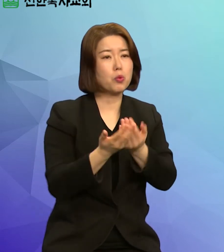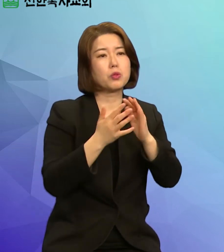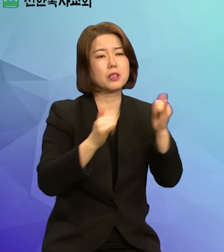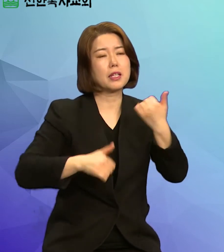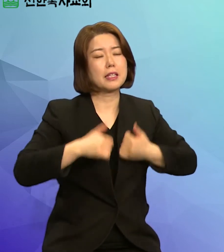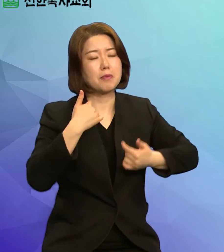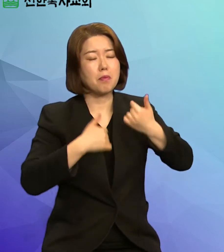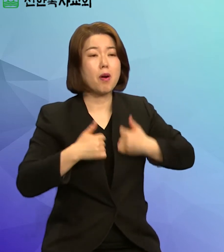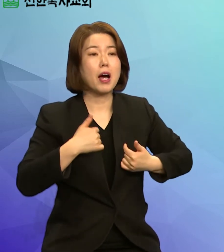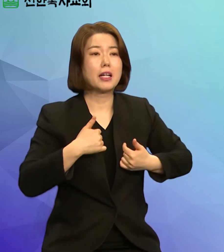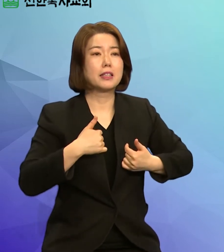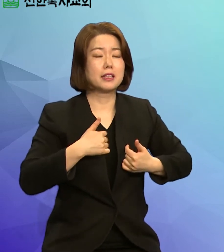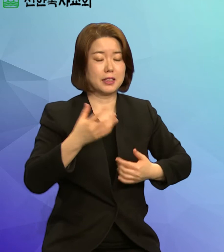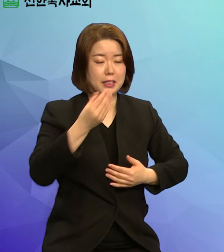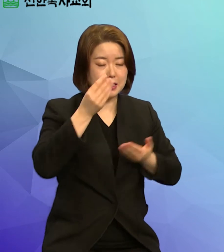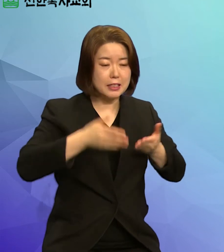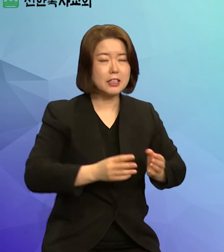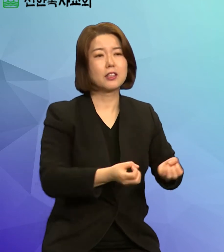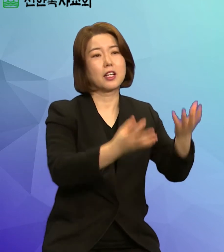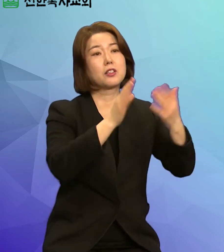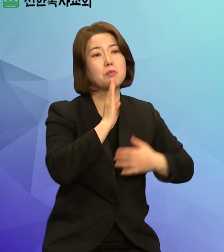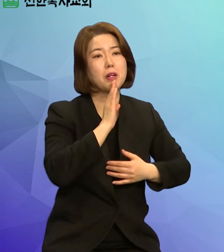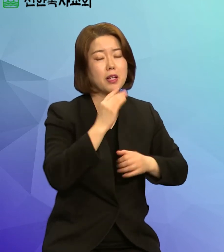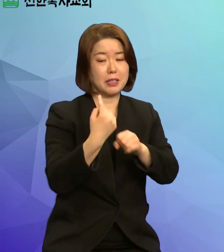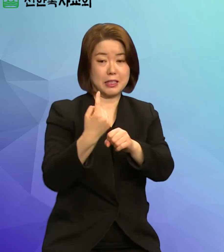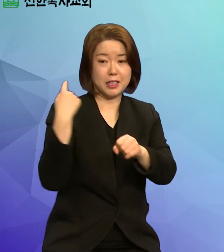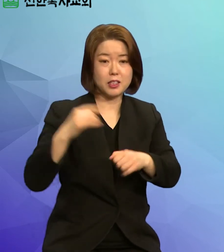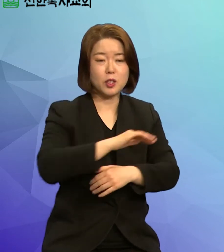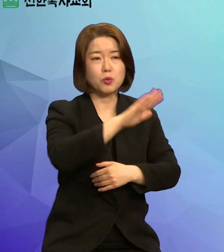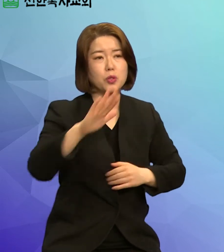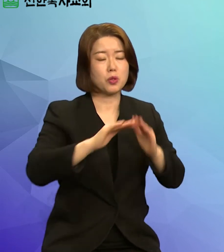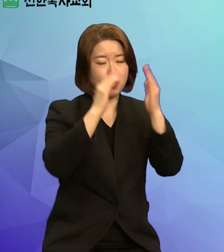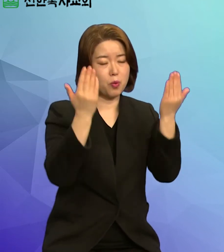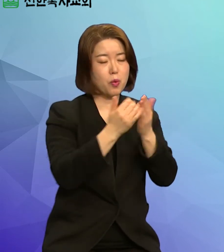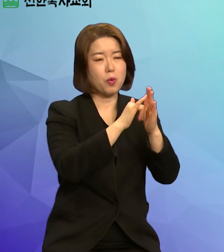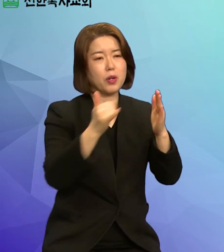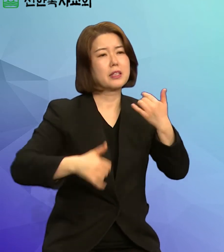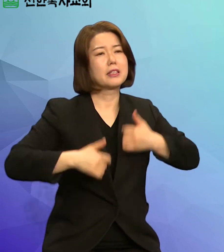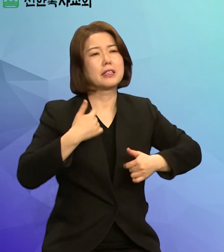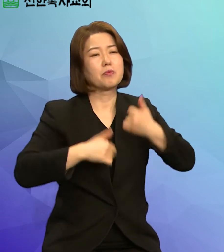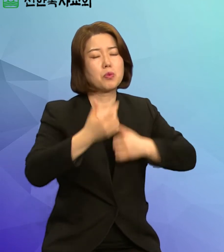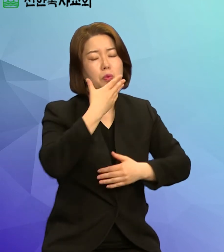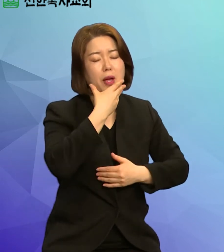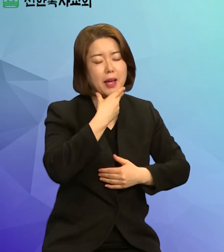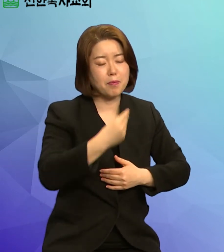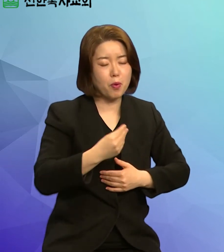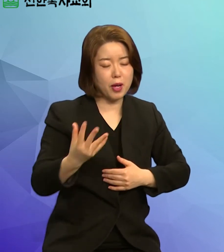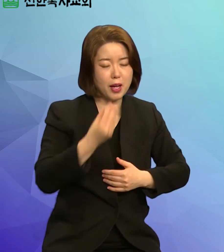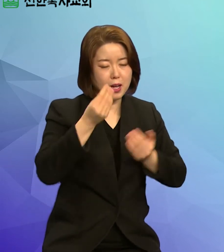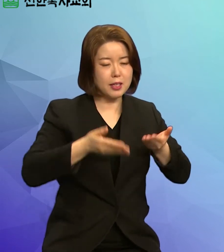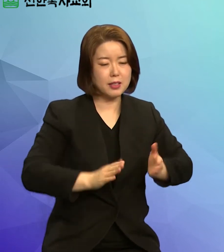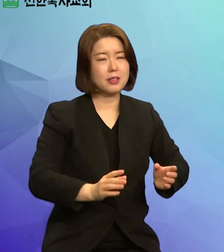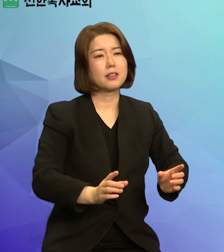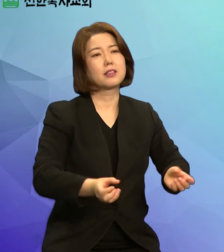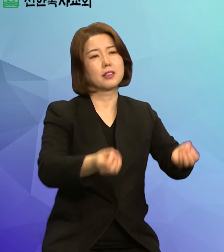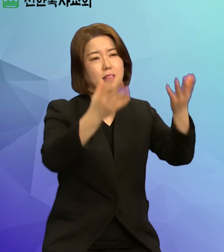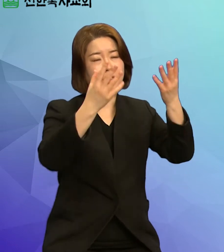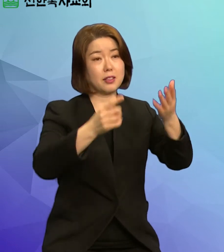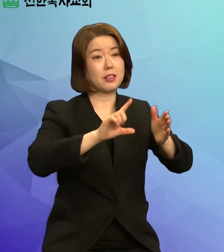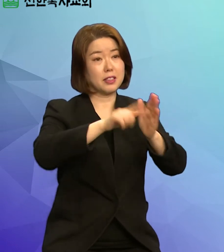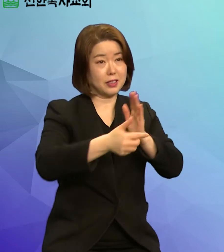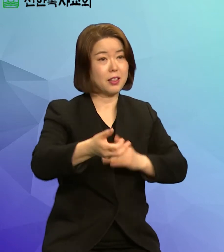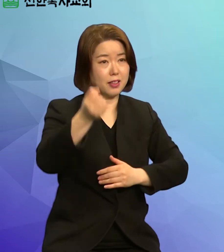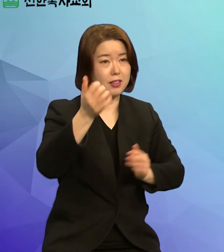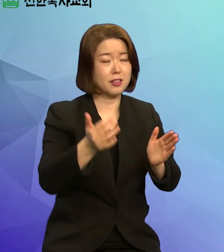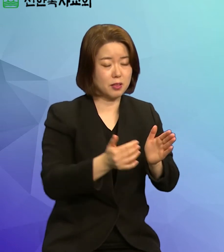성탄절입니다. 작년 성탄절에는 저희도 온 가족이 기쁘고 행복한 성탄절을 보내었습니다.